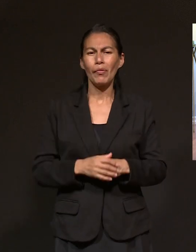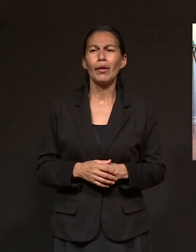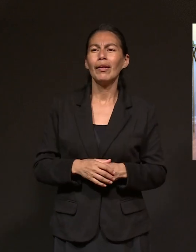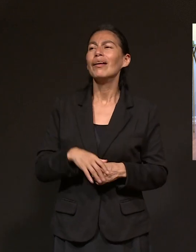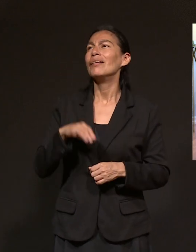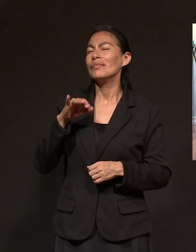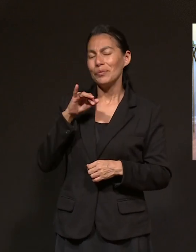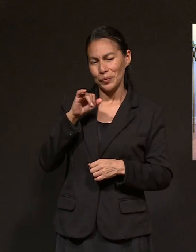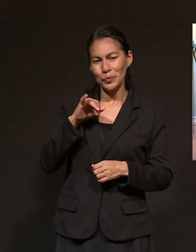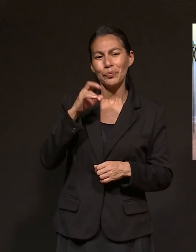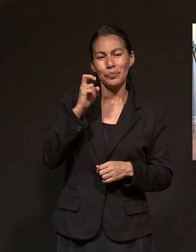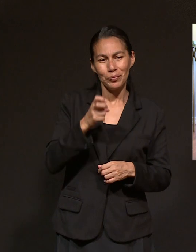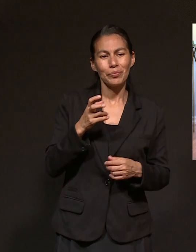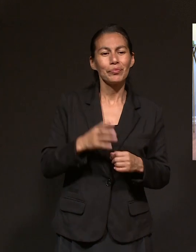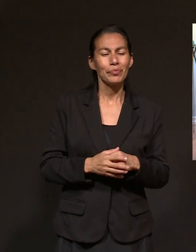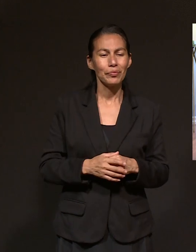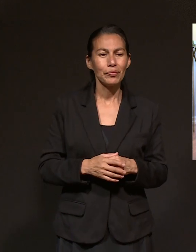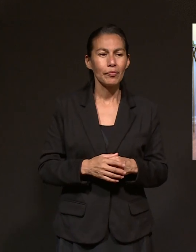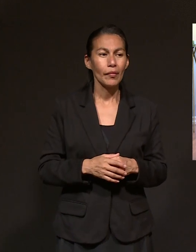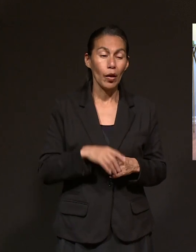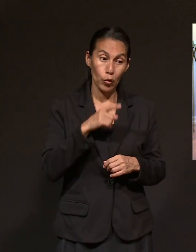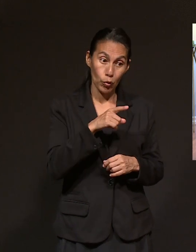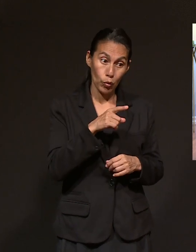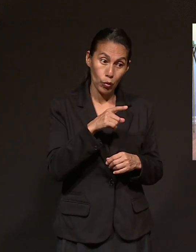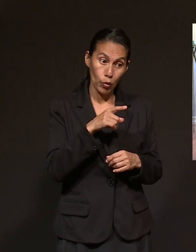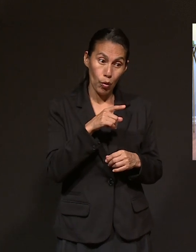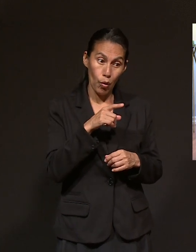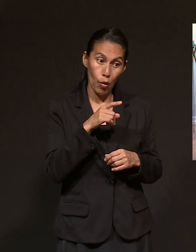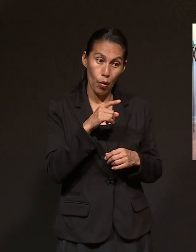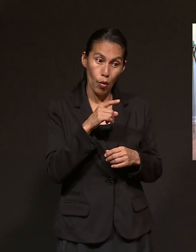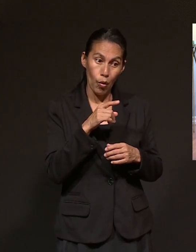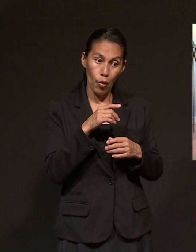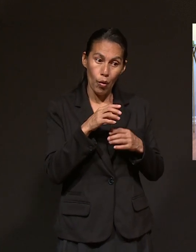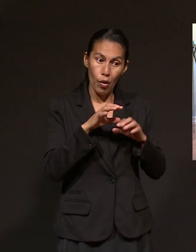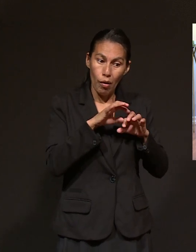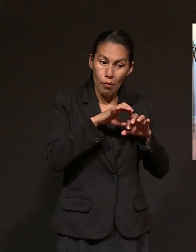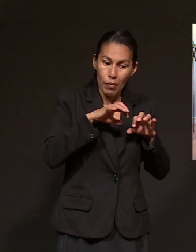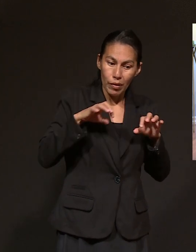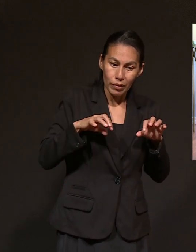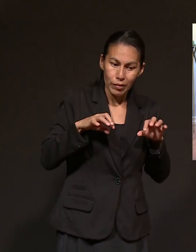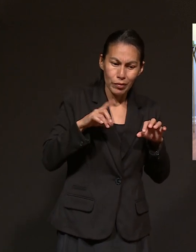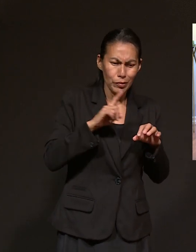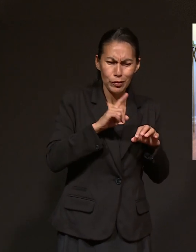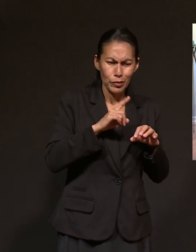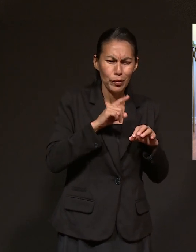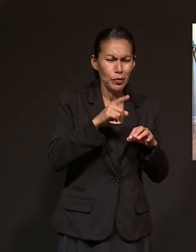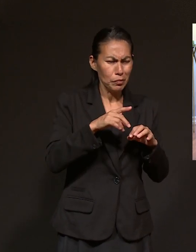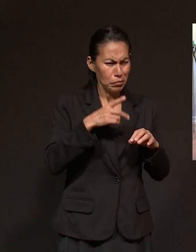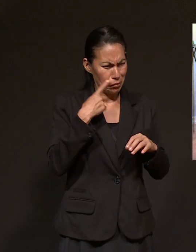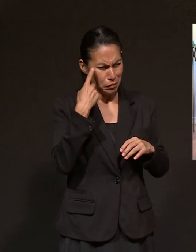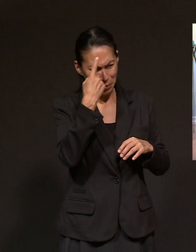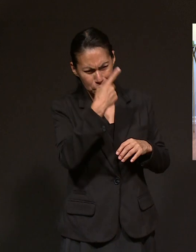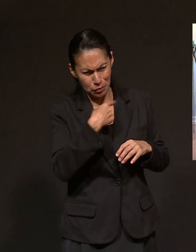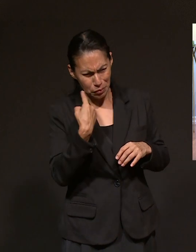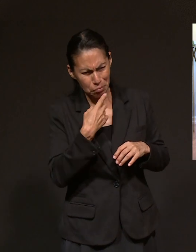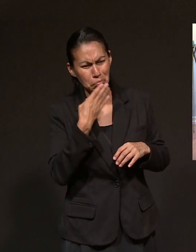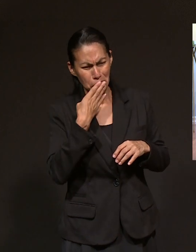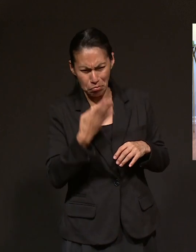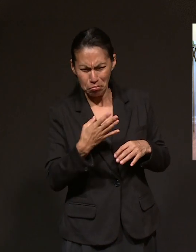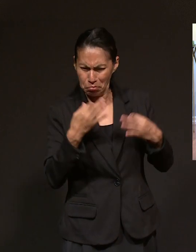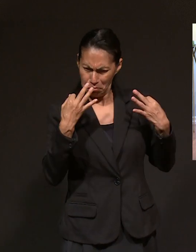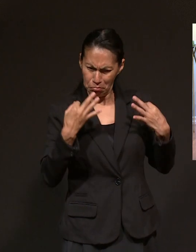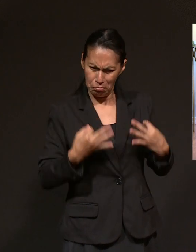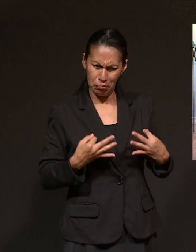el público. Y en esta ocasión tú no fuiste la excepción. Sino que se te ve el rostro de mucha